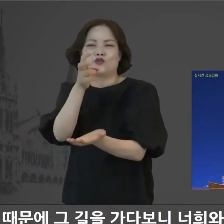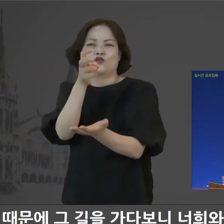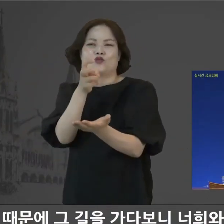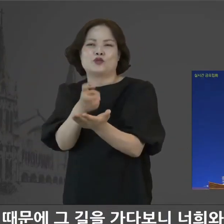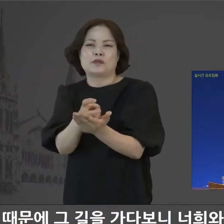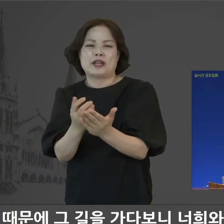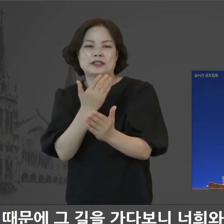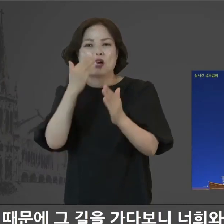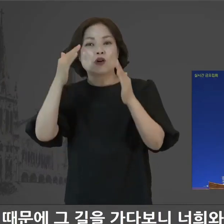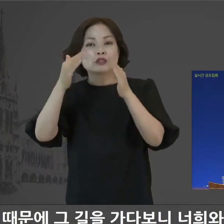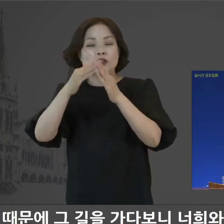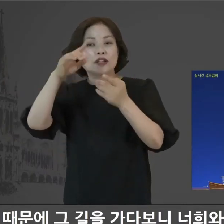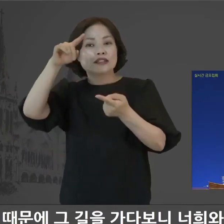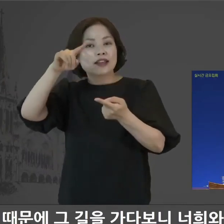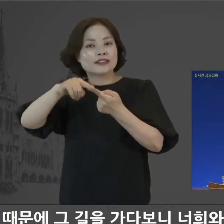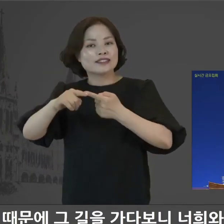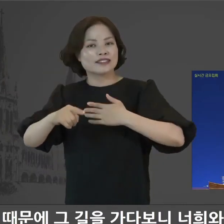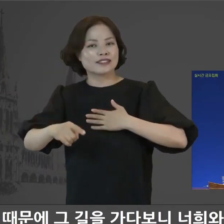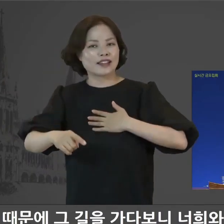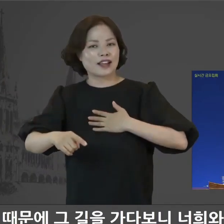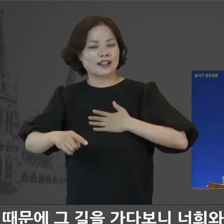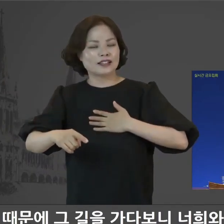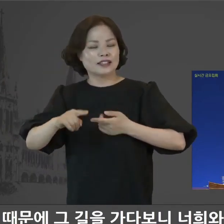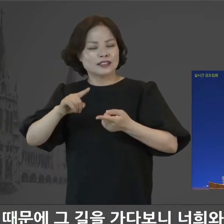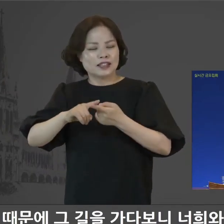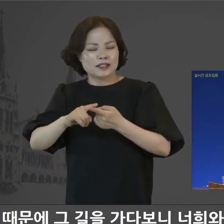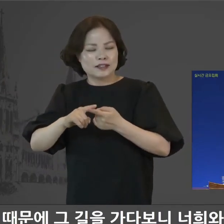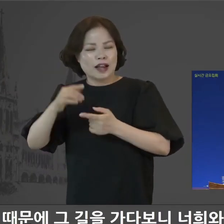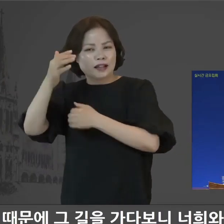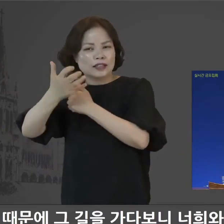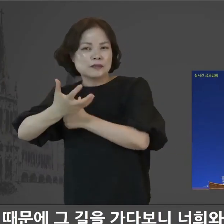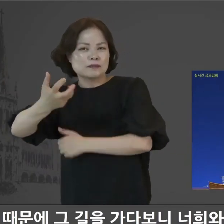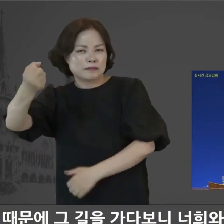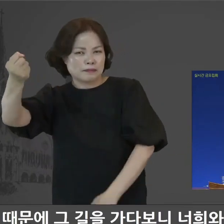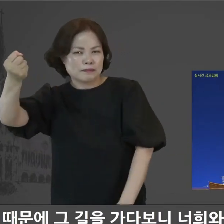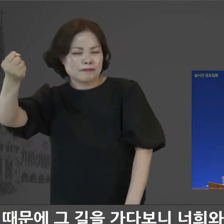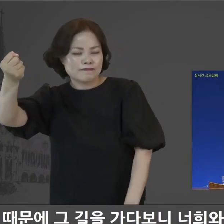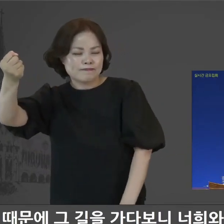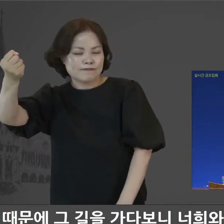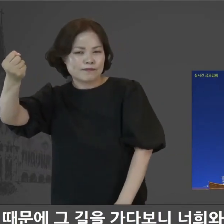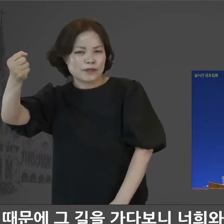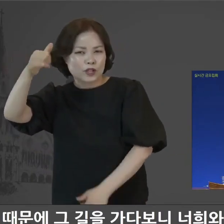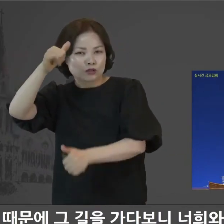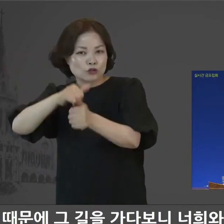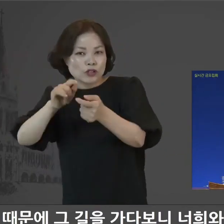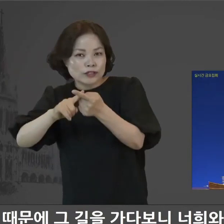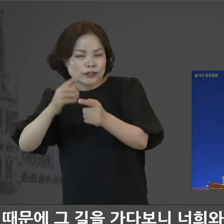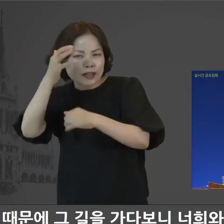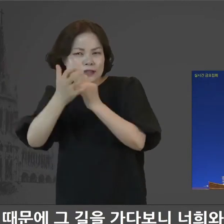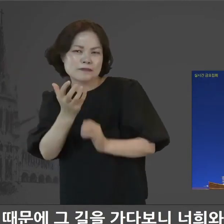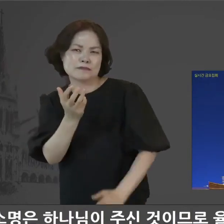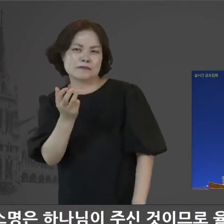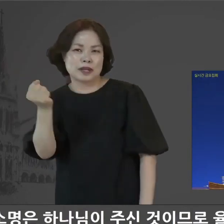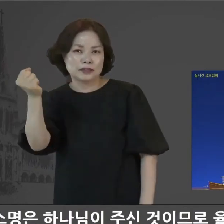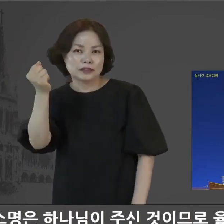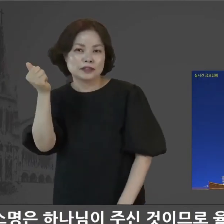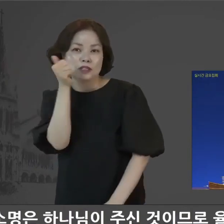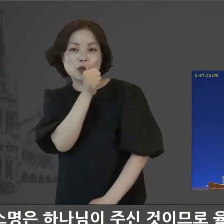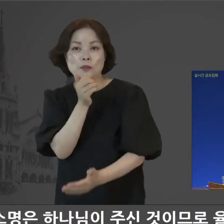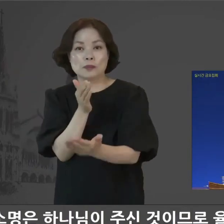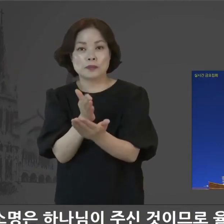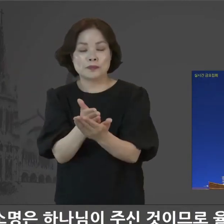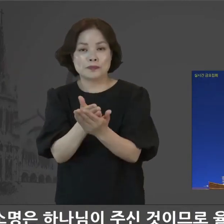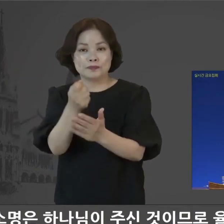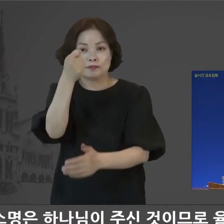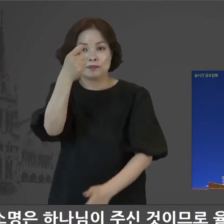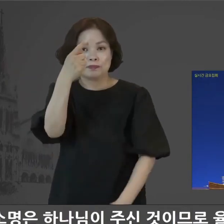율법과 성전에 관한 나의 충절을 하나님이 받으실 것이다, 이렇게 변론하고 있는 겁니다. 세 가지로 얘기를